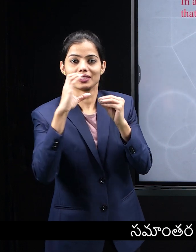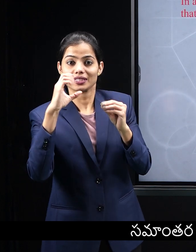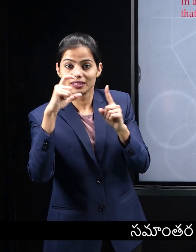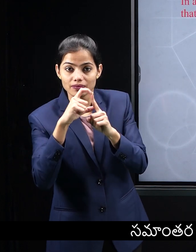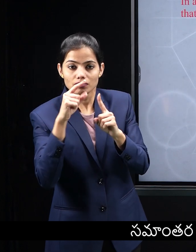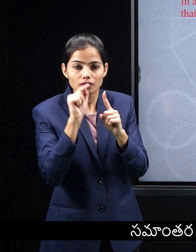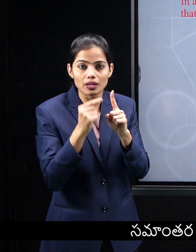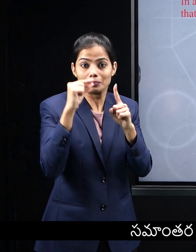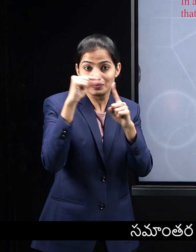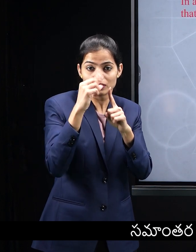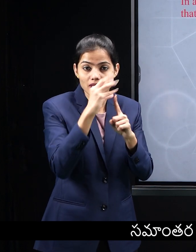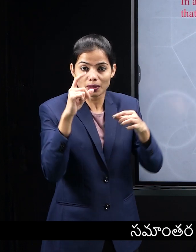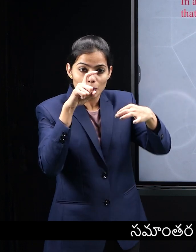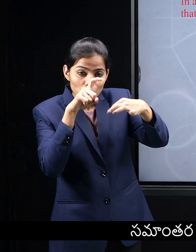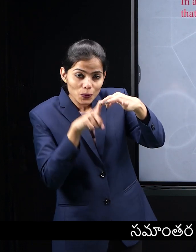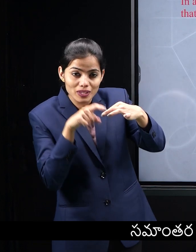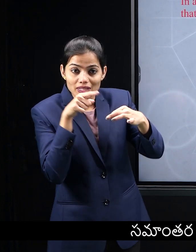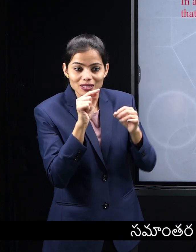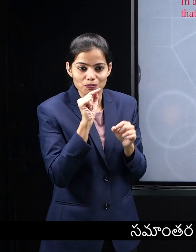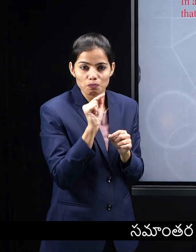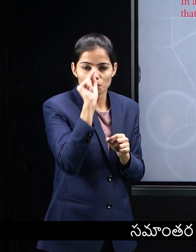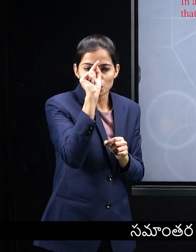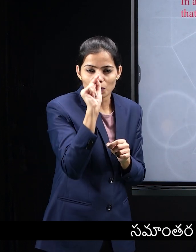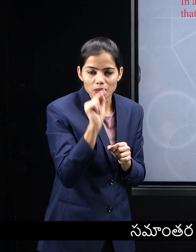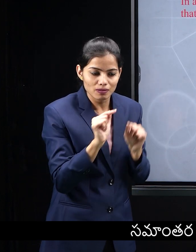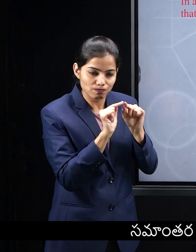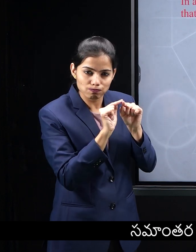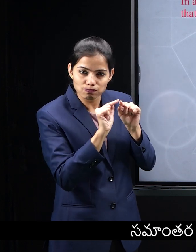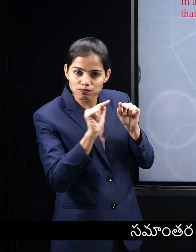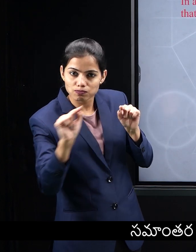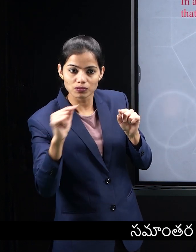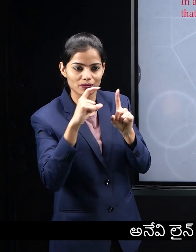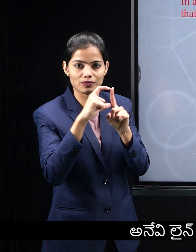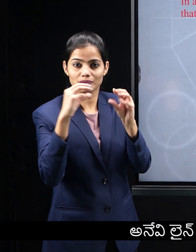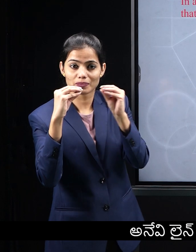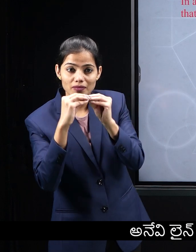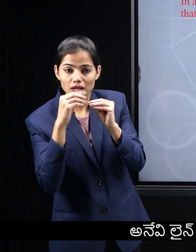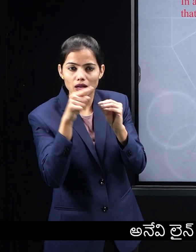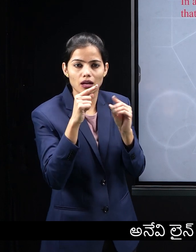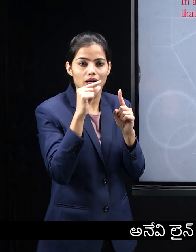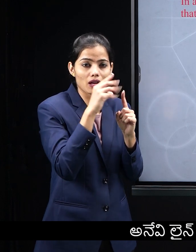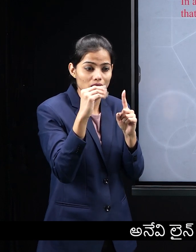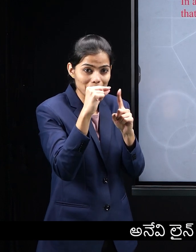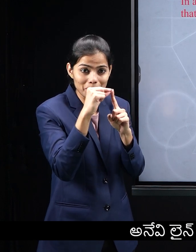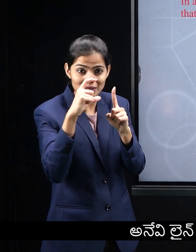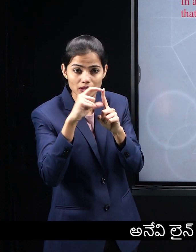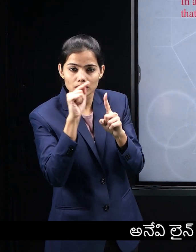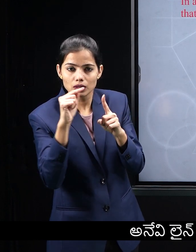సమాంతర చతుర్భుజంలో ఏబిసిడి, పి మరియు క్యూ అనేవి లైన్